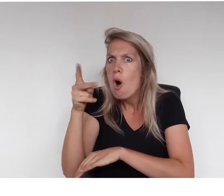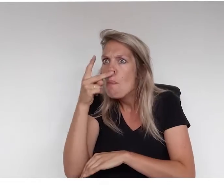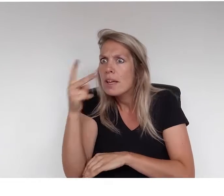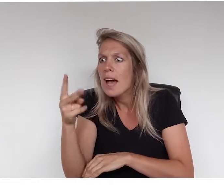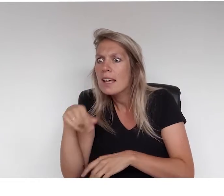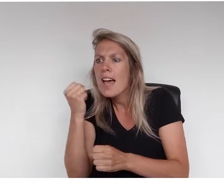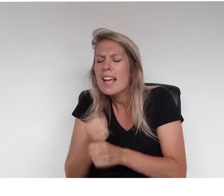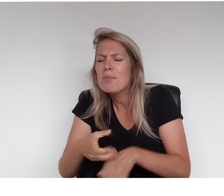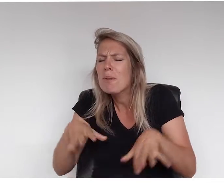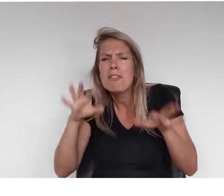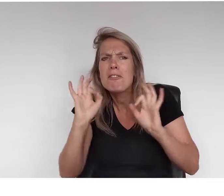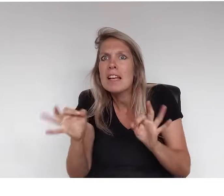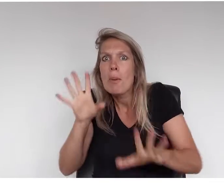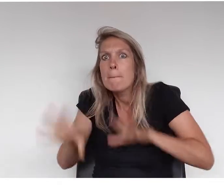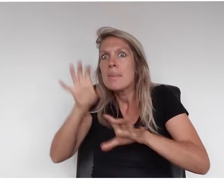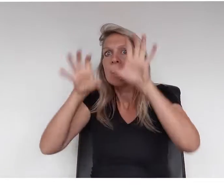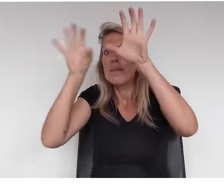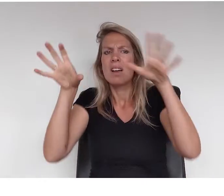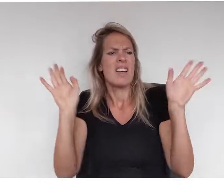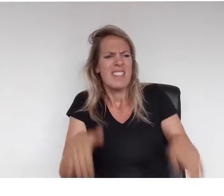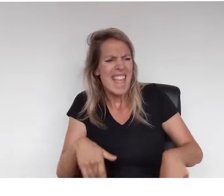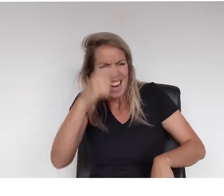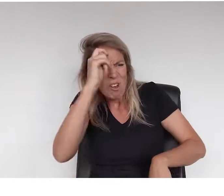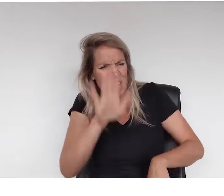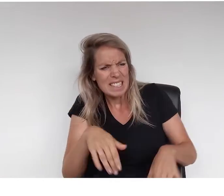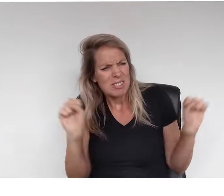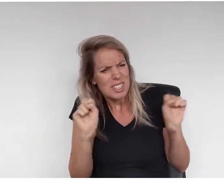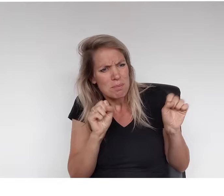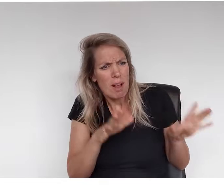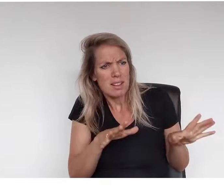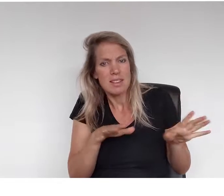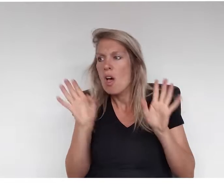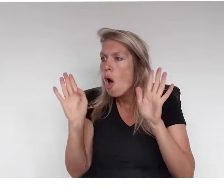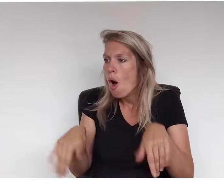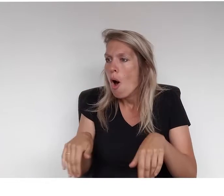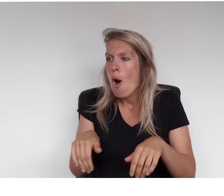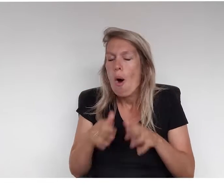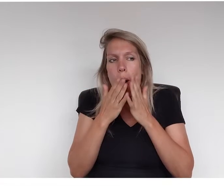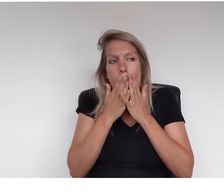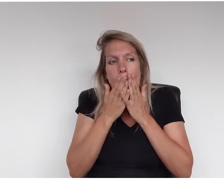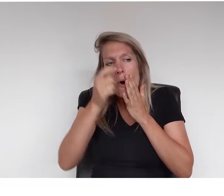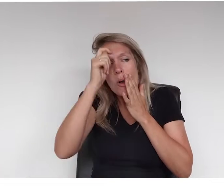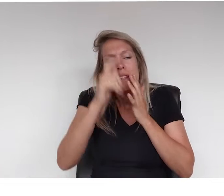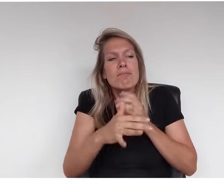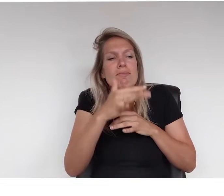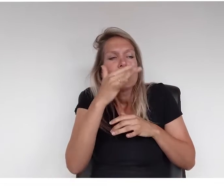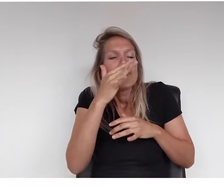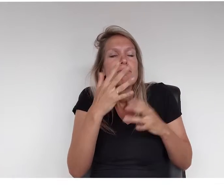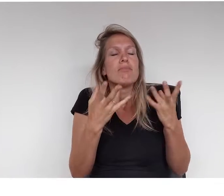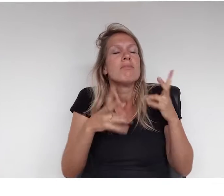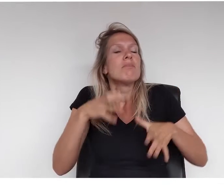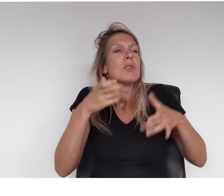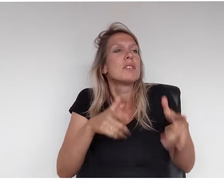te gaan klimmen! Nee, Olly. Nee, dat vind ik veel te spannend. Oh, nee. Okay. Oh, maar Olly, moet je ruiken hoe lekker het bos ruikt?